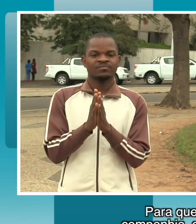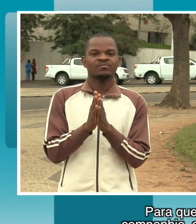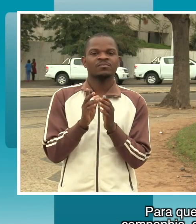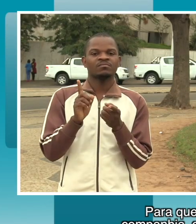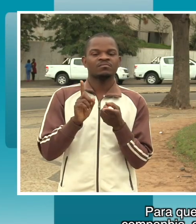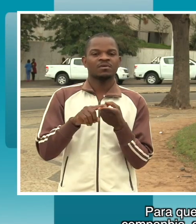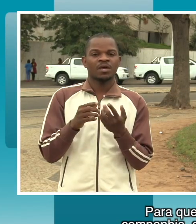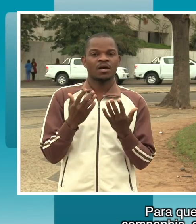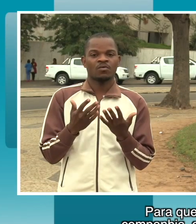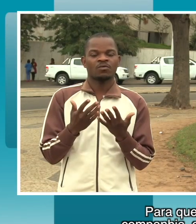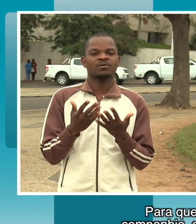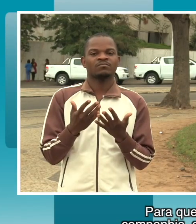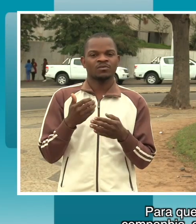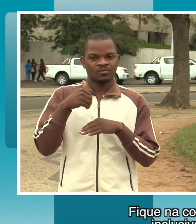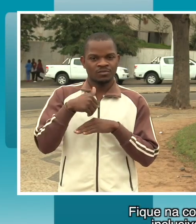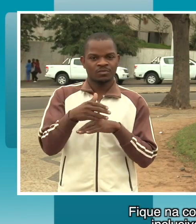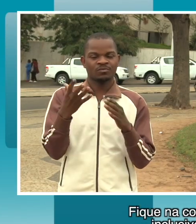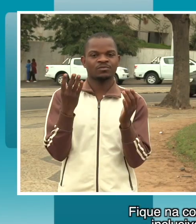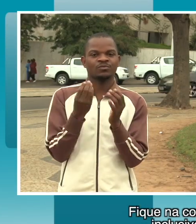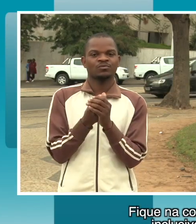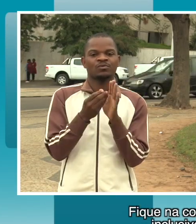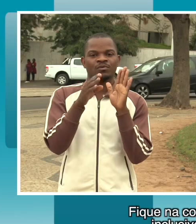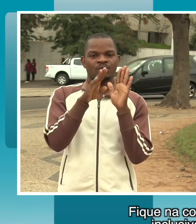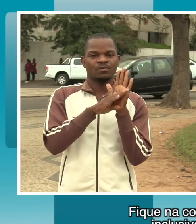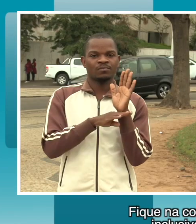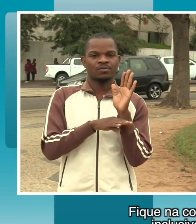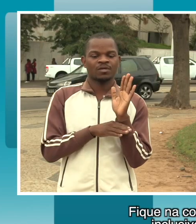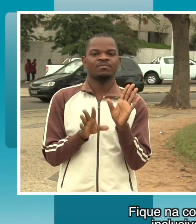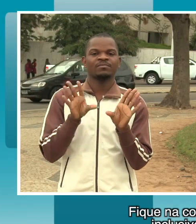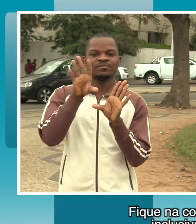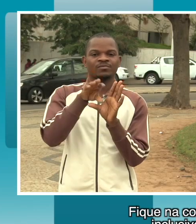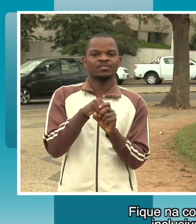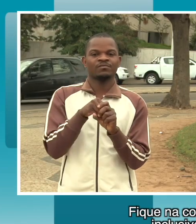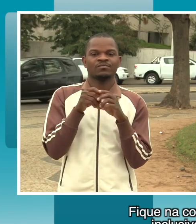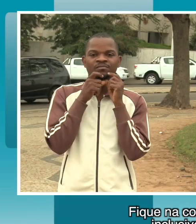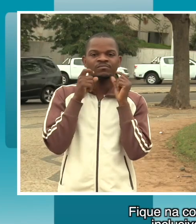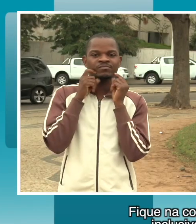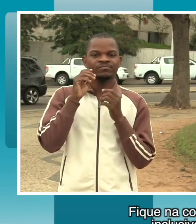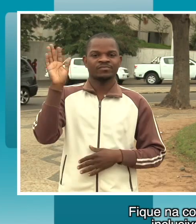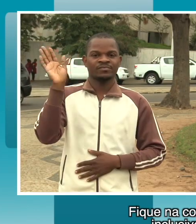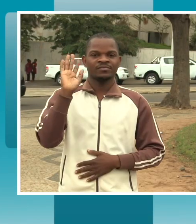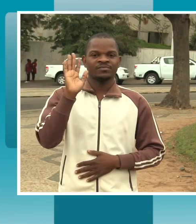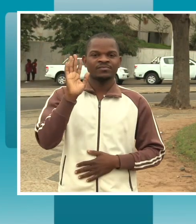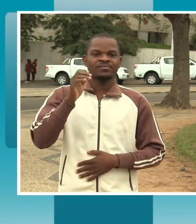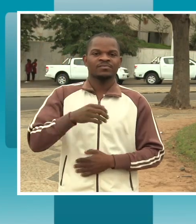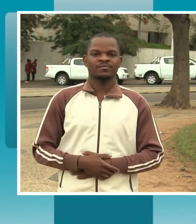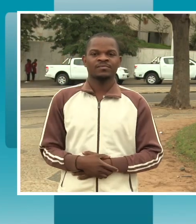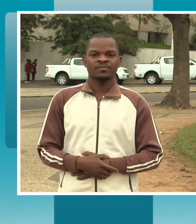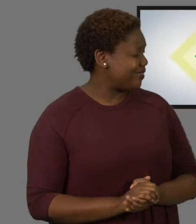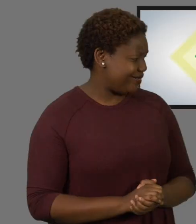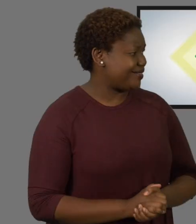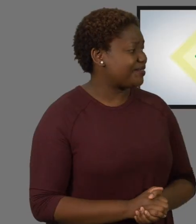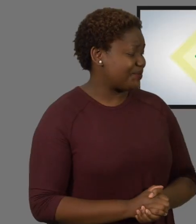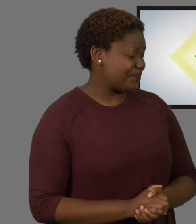nosso muito obrigado. Para já, fica na companhia do seu programa inclusivo em Moçambique. Até lá.